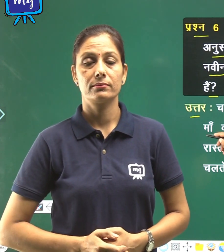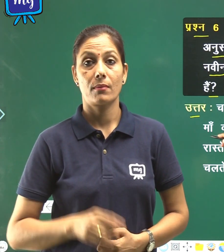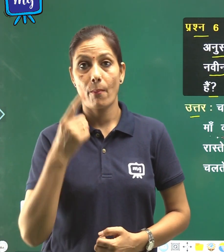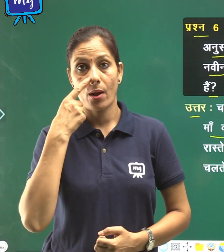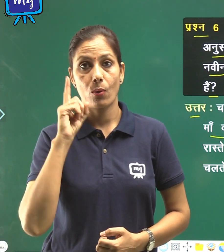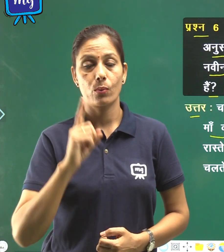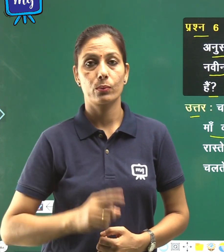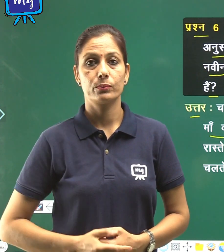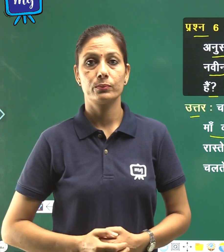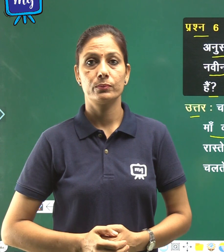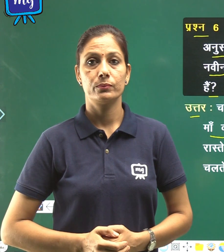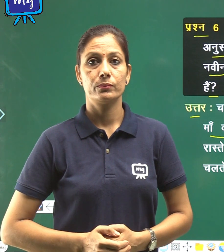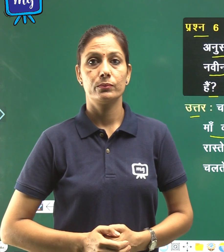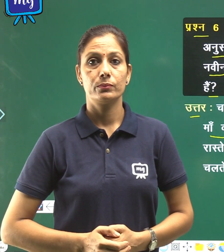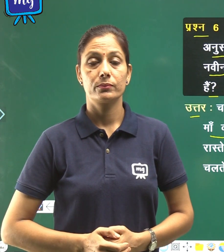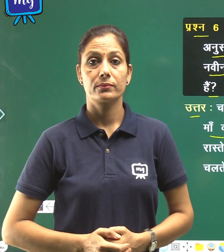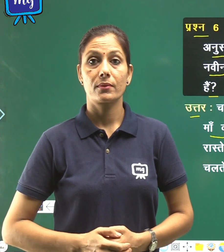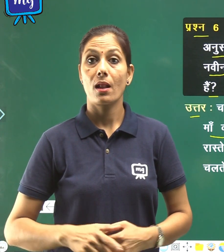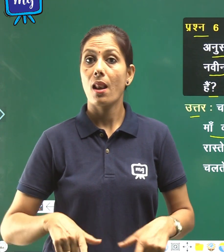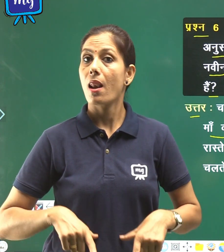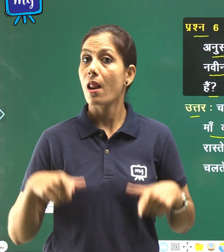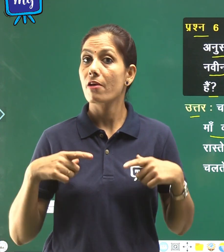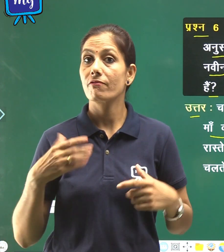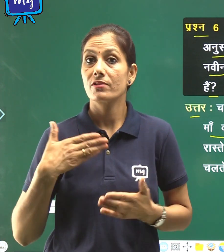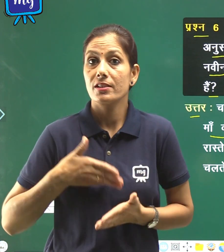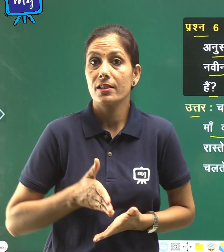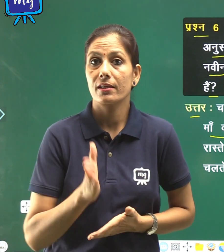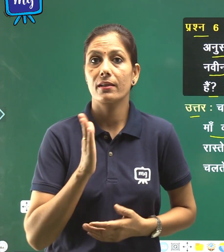माँ को जीवन जीने के